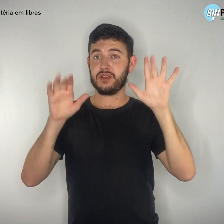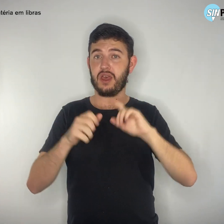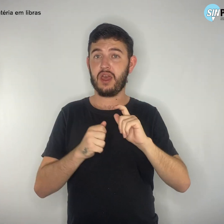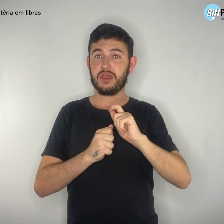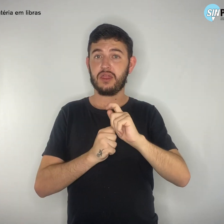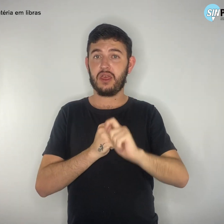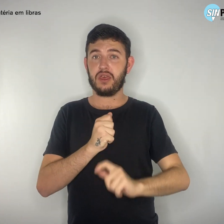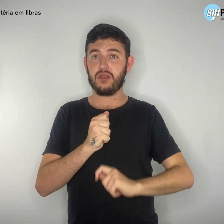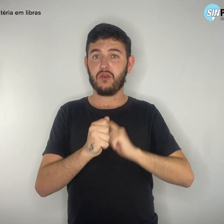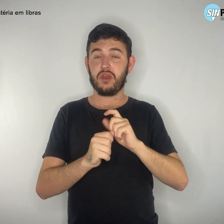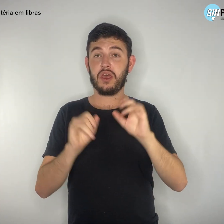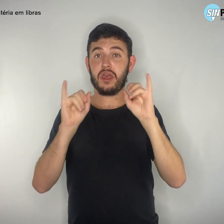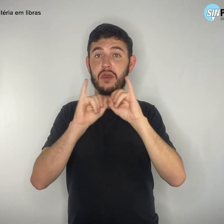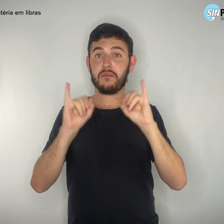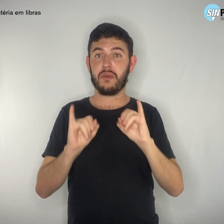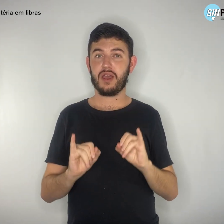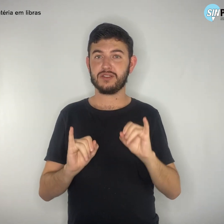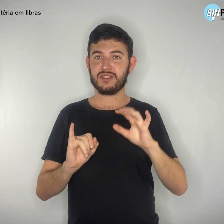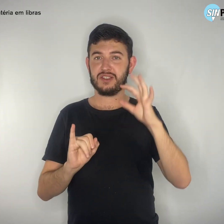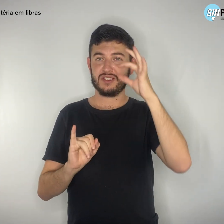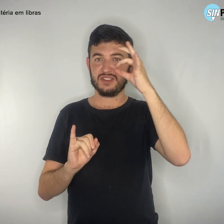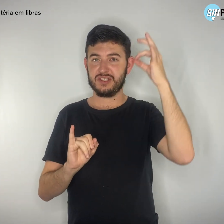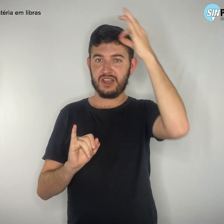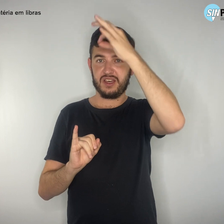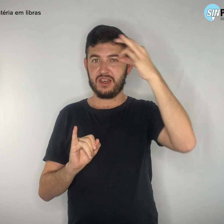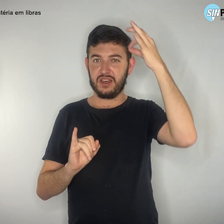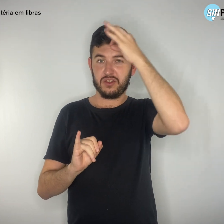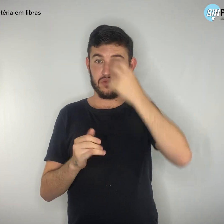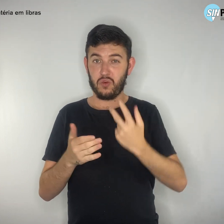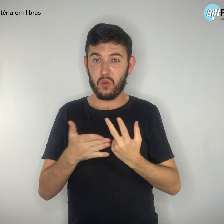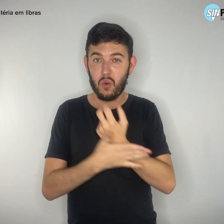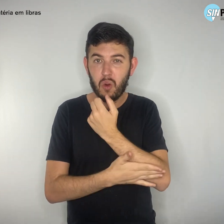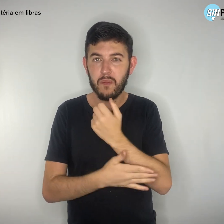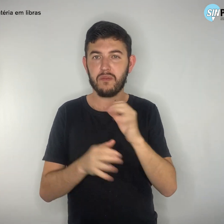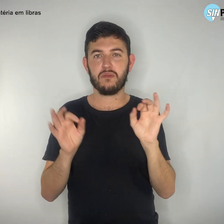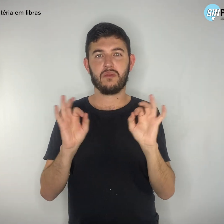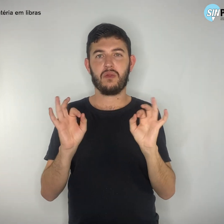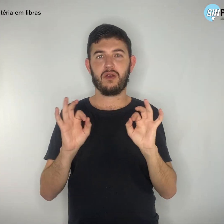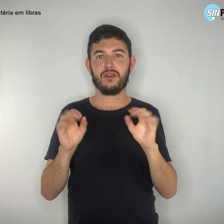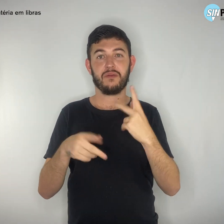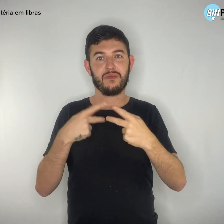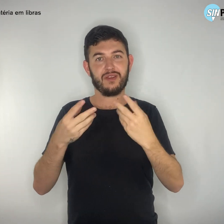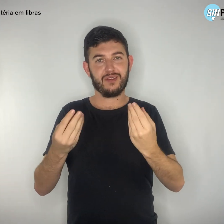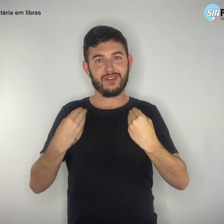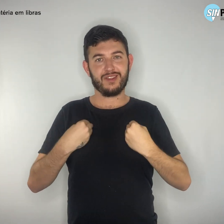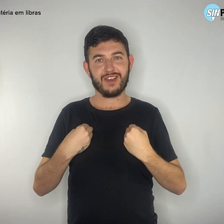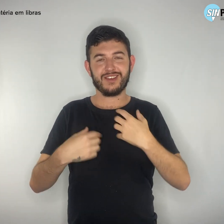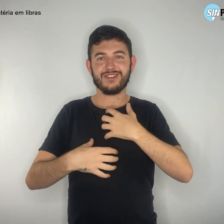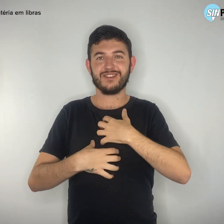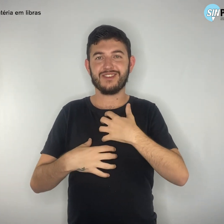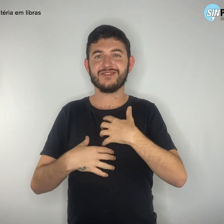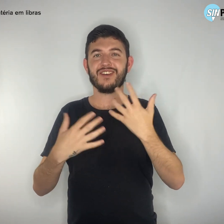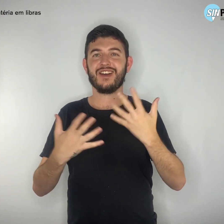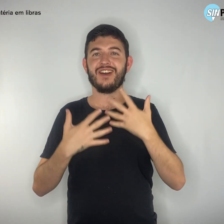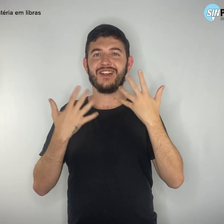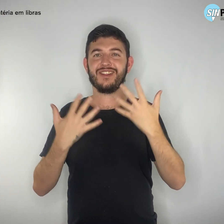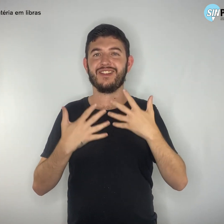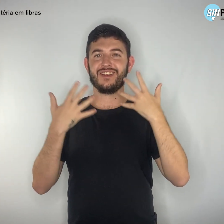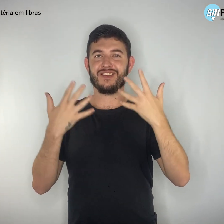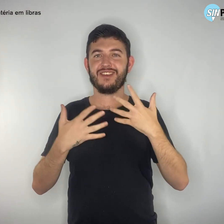compra, se ganha. Por isso, a alegria com o anel de Rodrigo. Ela tem uma casa